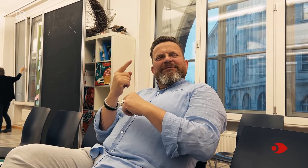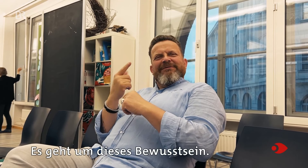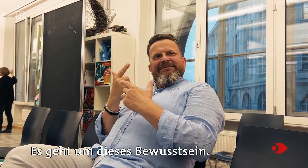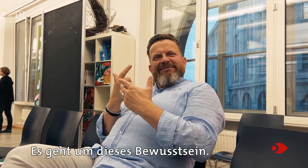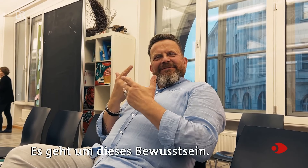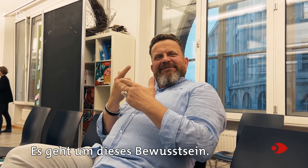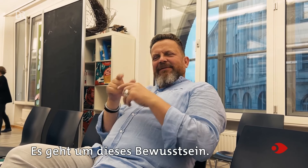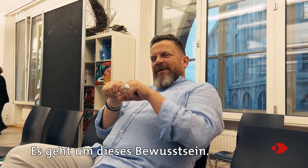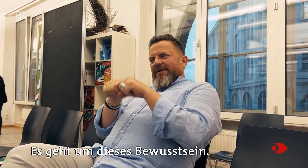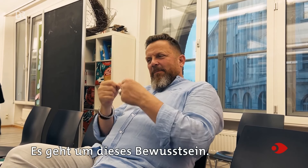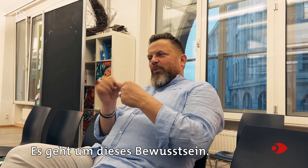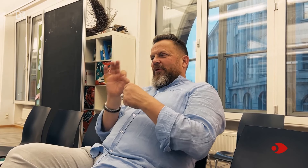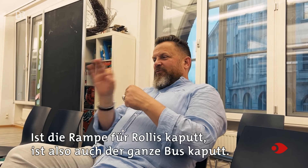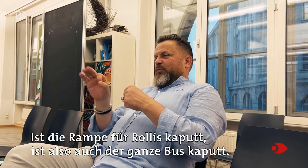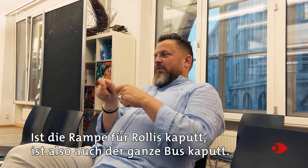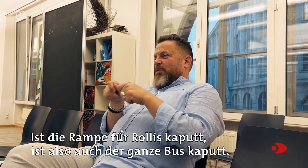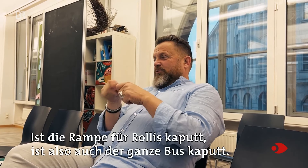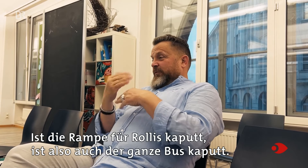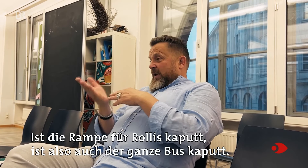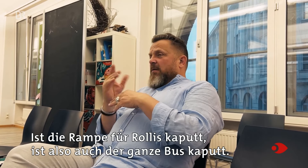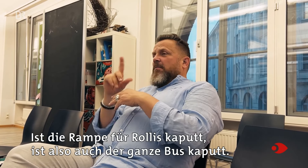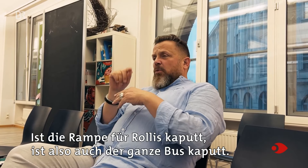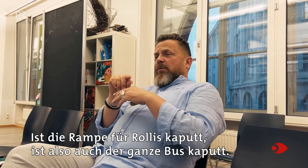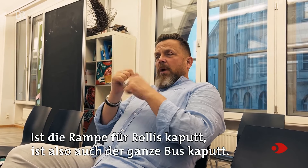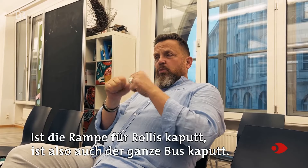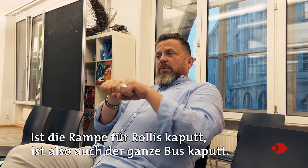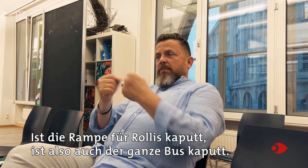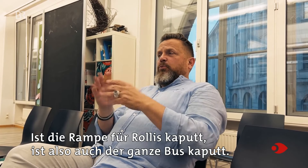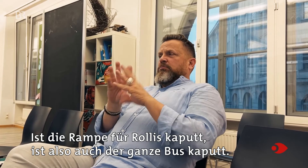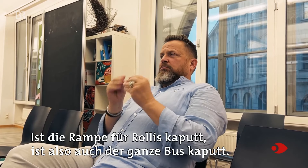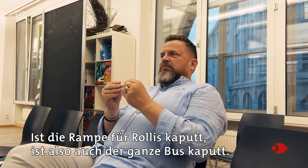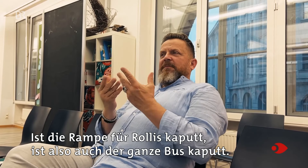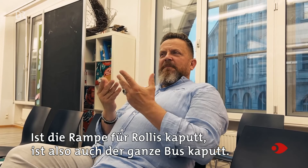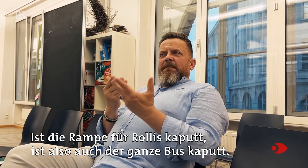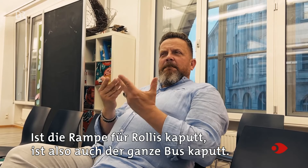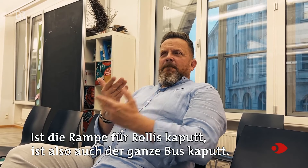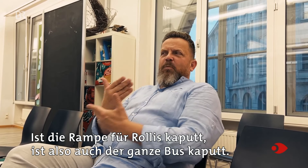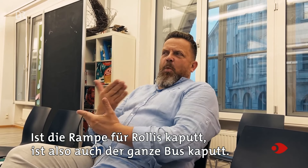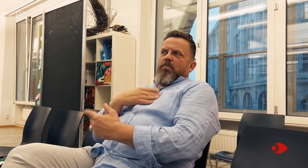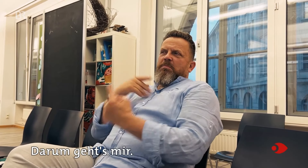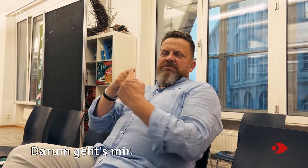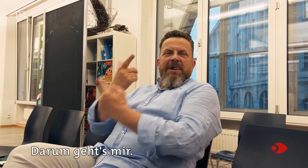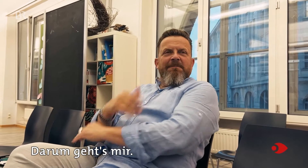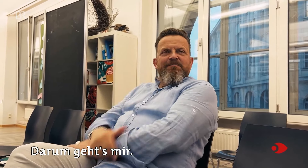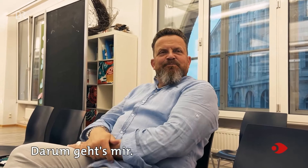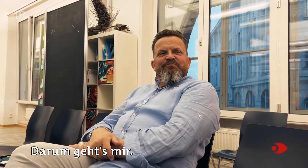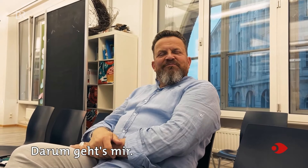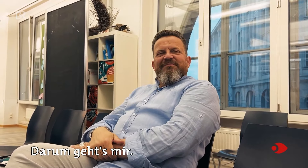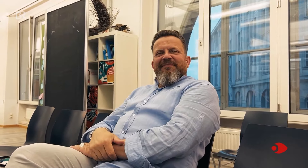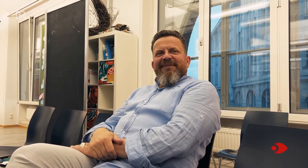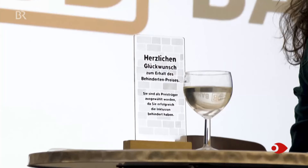Es geht um dieses Bewusstsein. Ist die Rampe für Rollis kaputt, ist also auch der ganze Bus kaputt. Darum geht's mir.